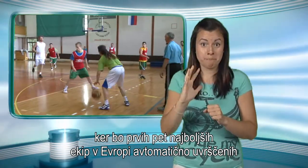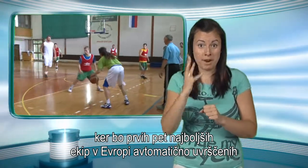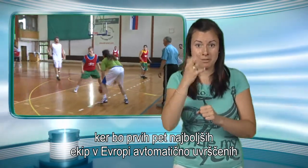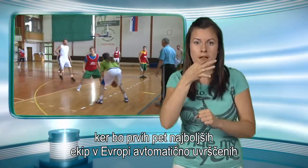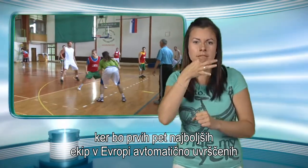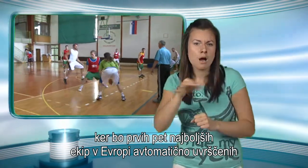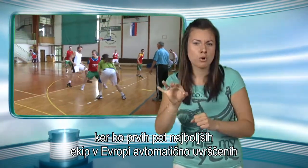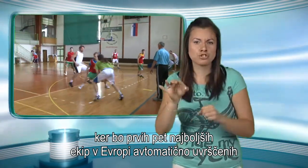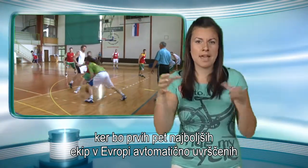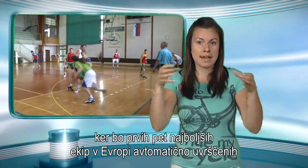2013.